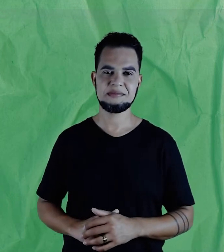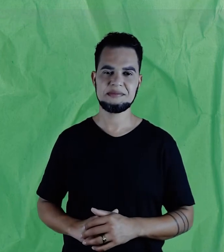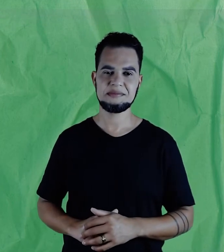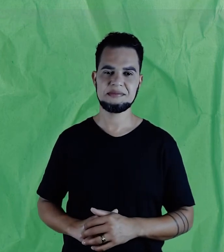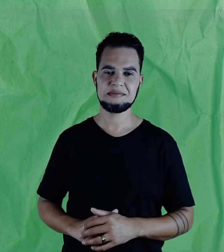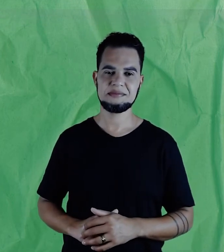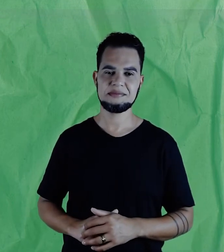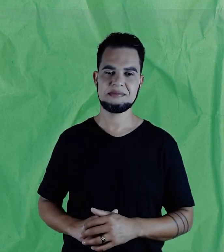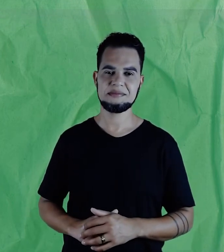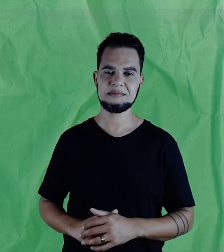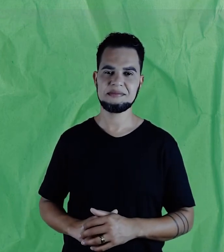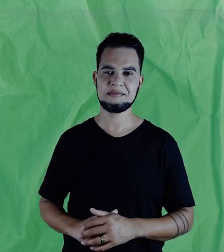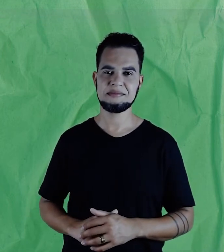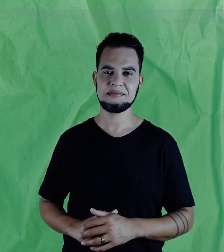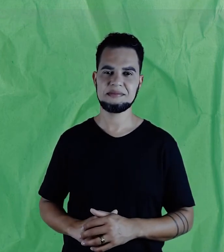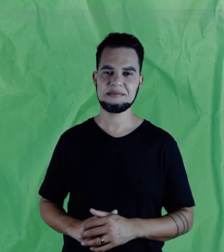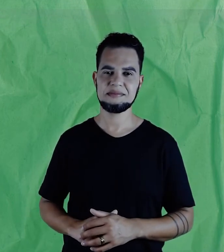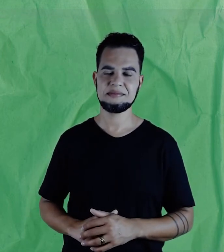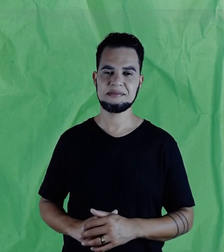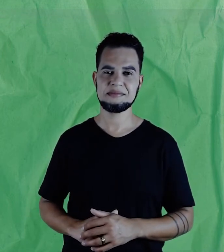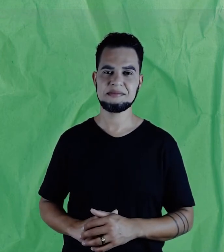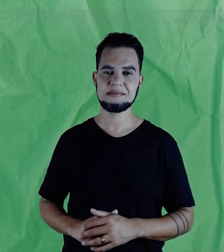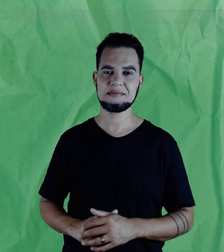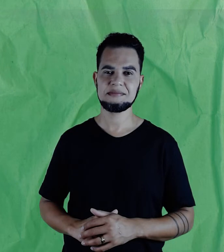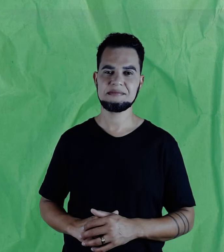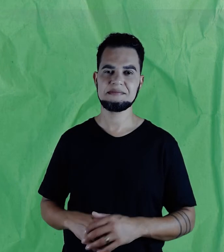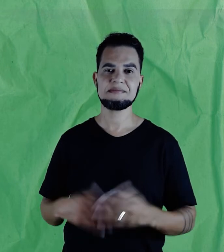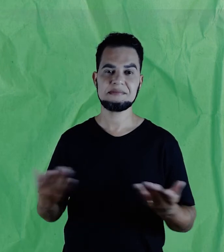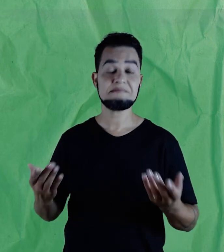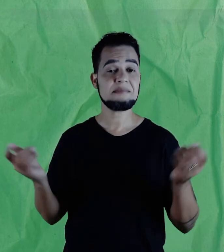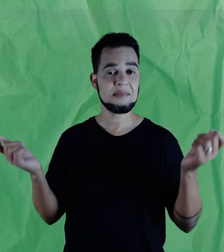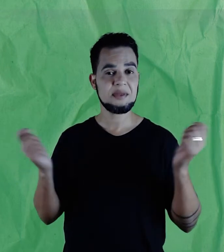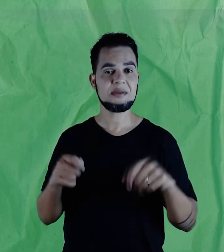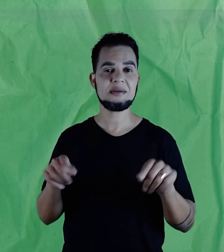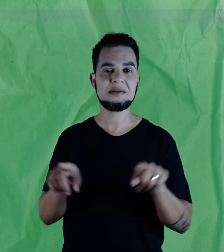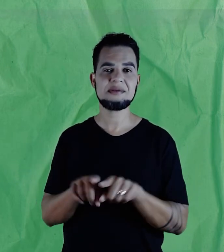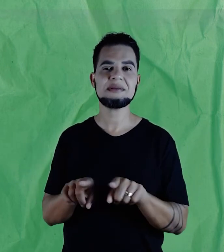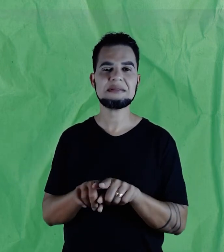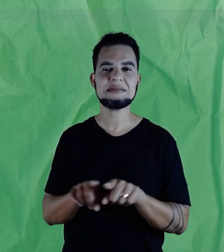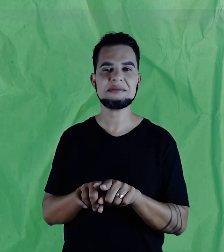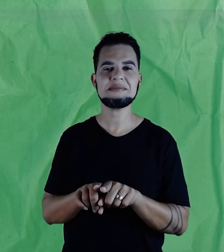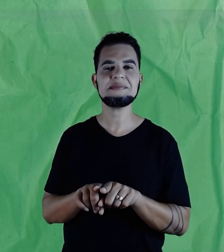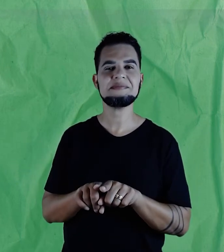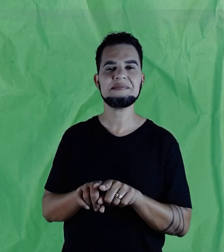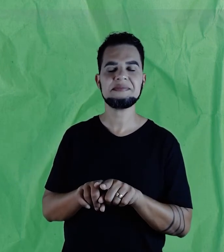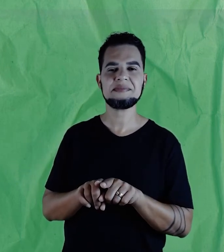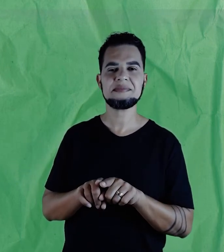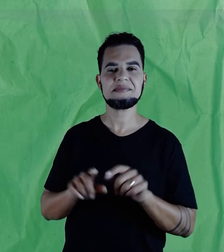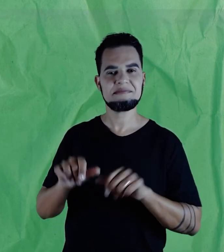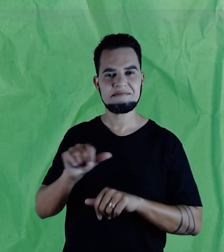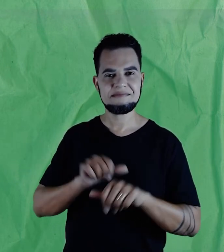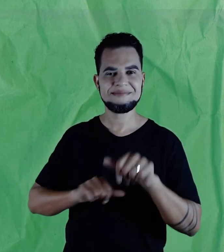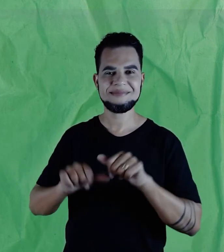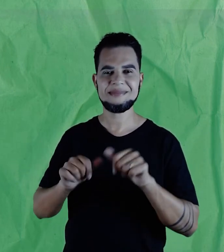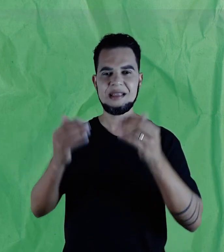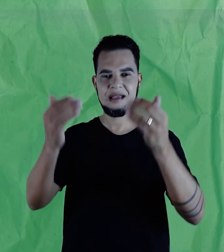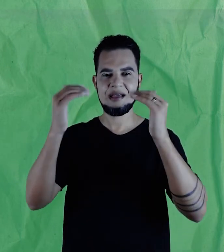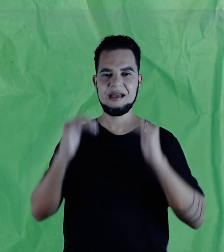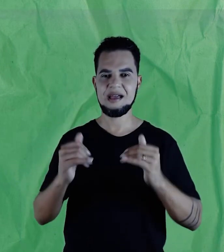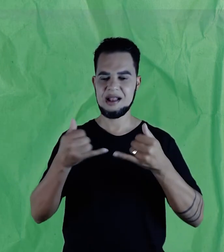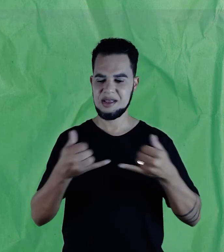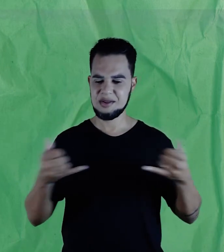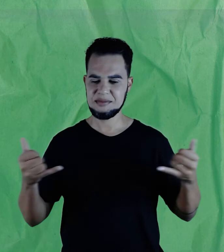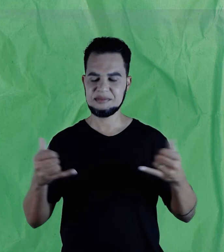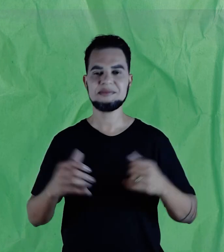tá? Além disso, eu posso aqui também estar quebrando esse style aqui para a linha de baixo.